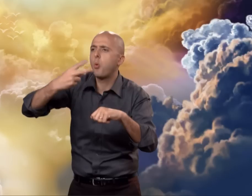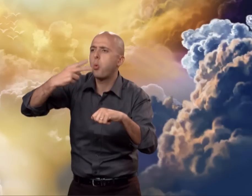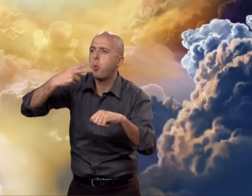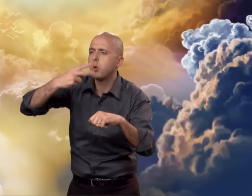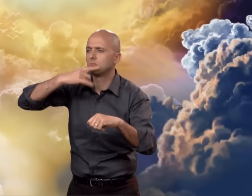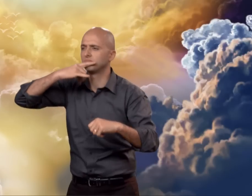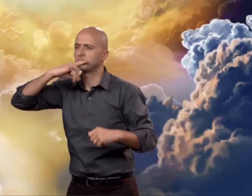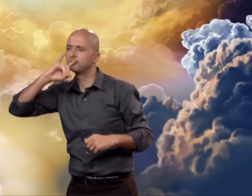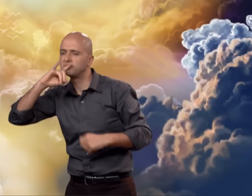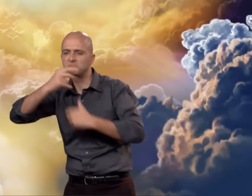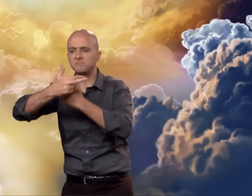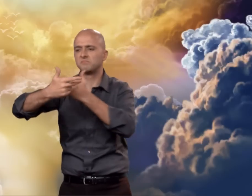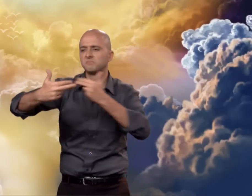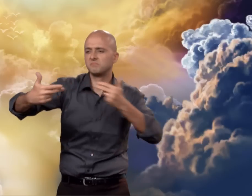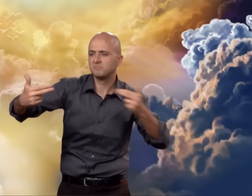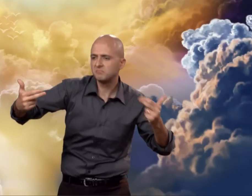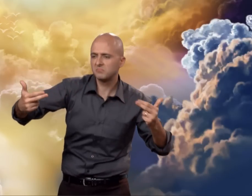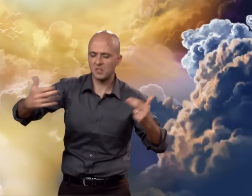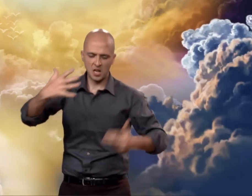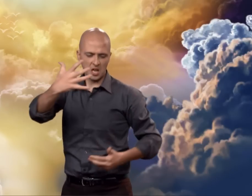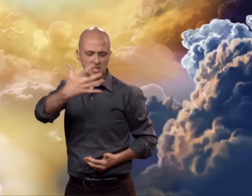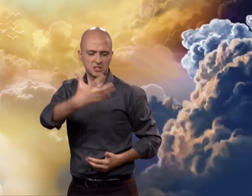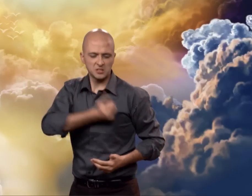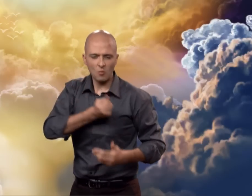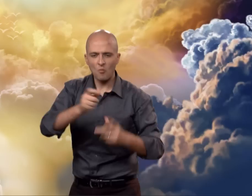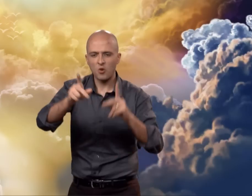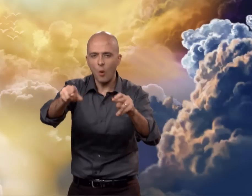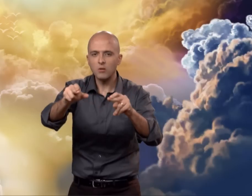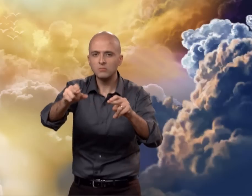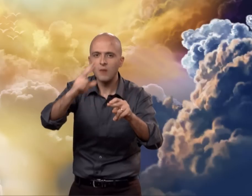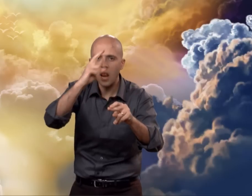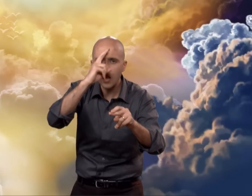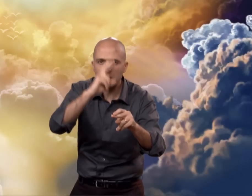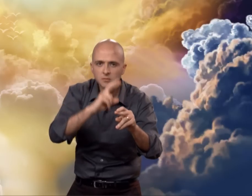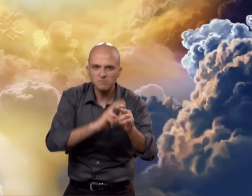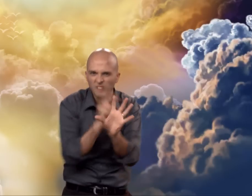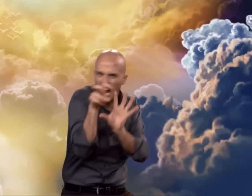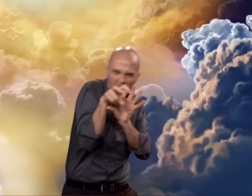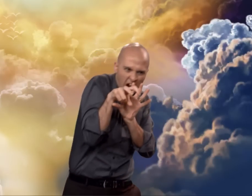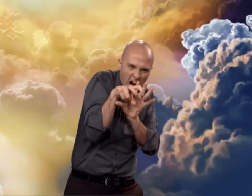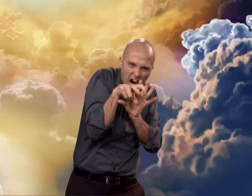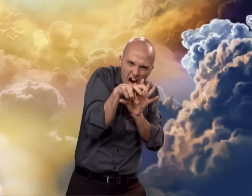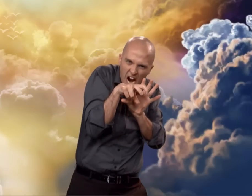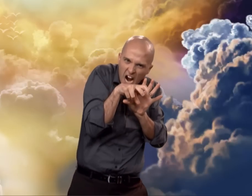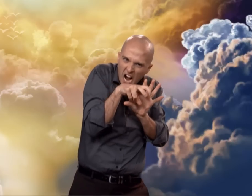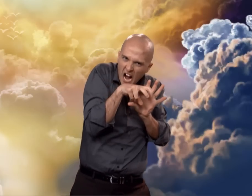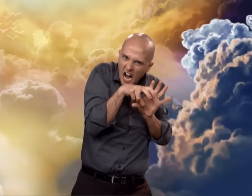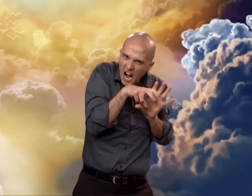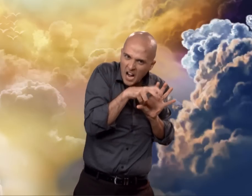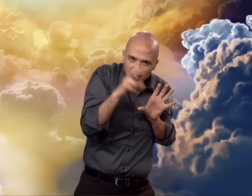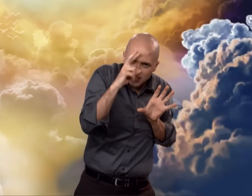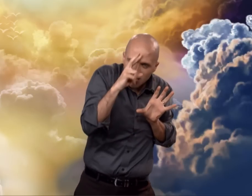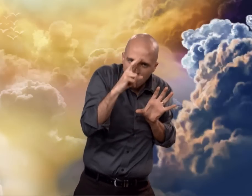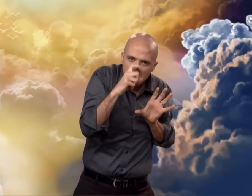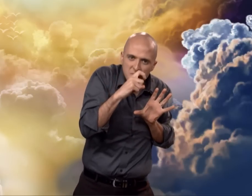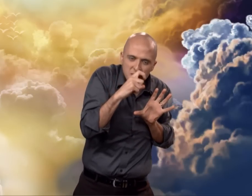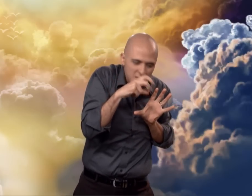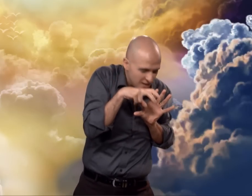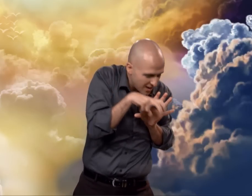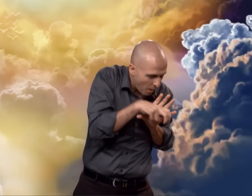Para os ímpios, no entanto, nada irá bem. O pecador está acumulando ira contra si mesmo para o dia da ira de